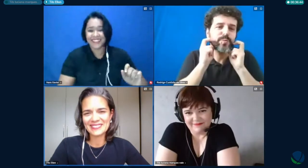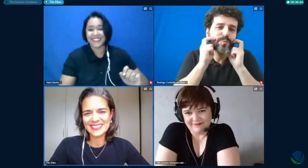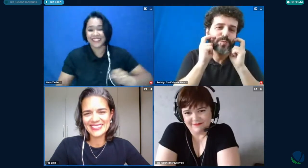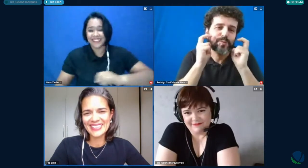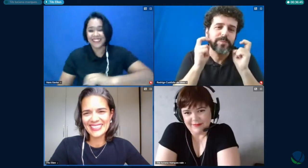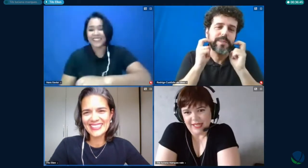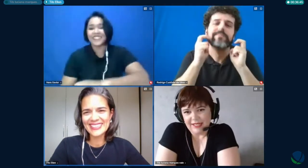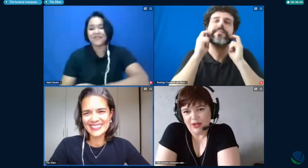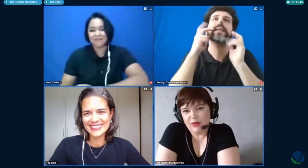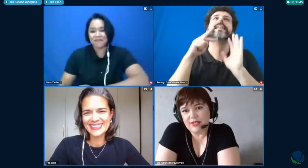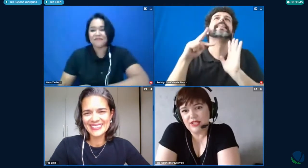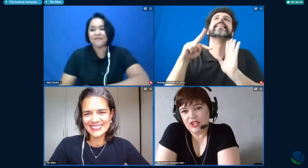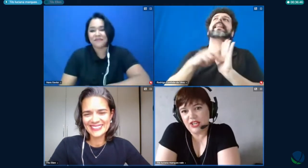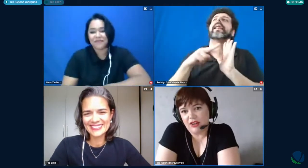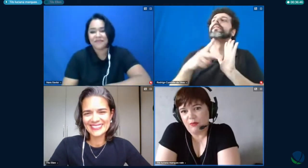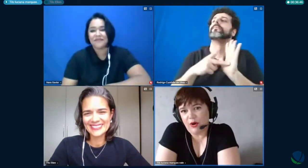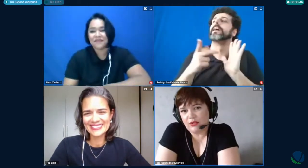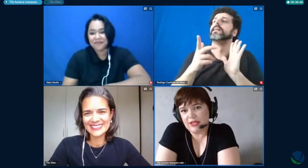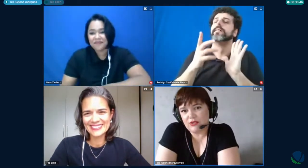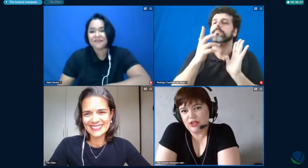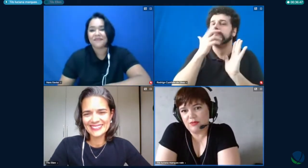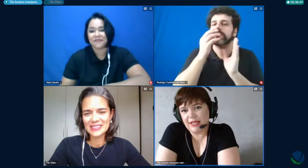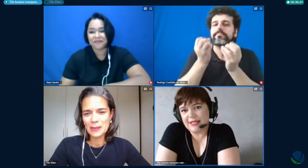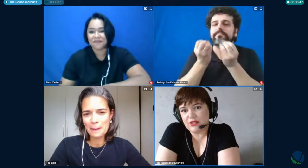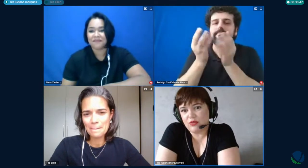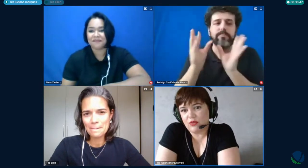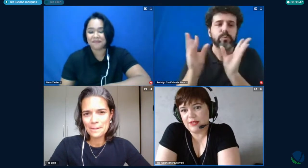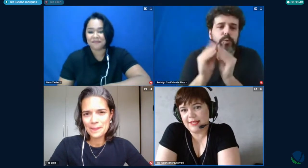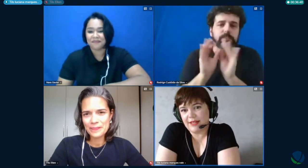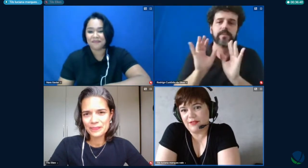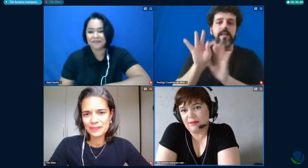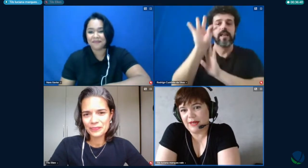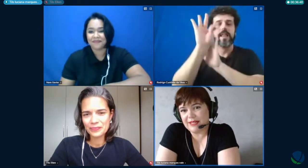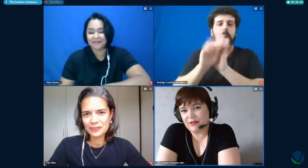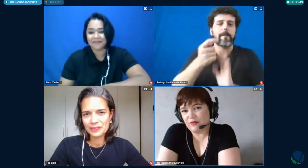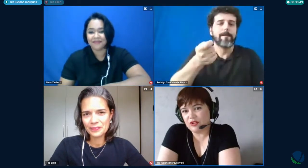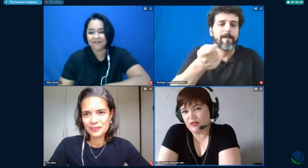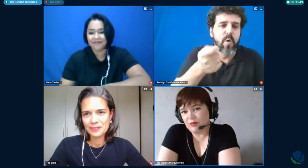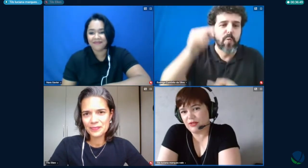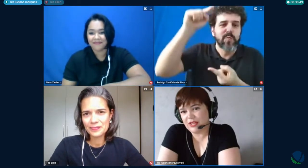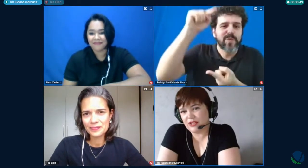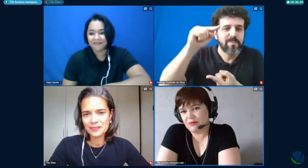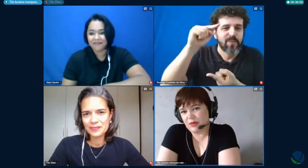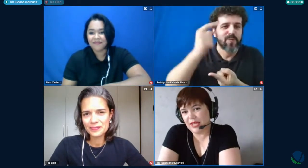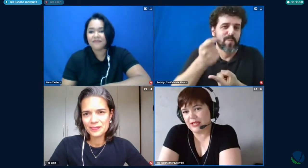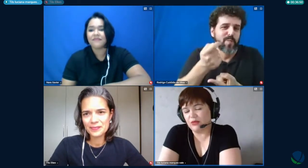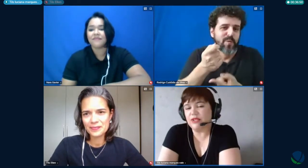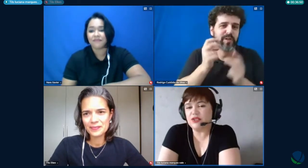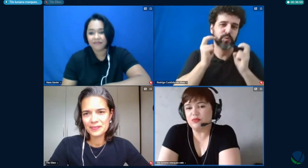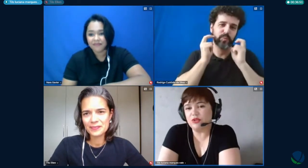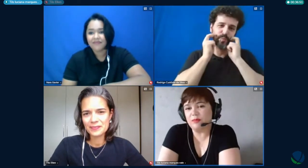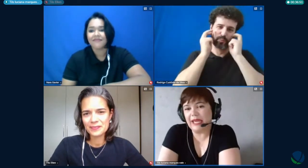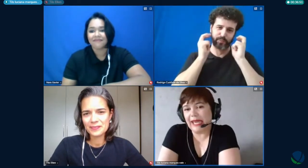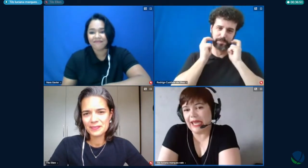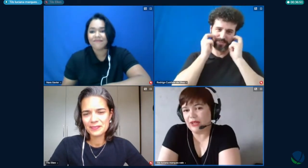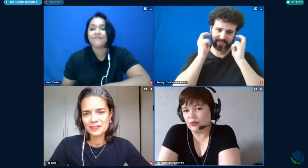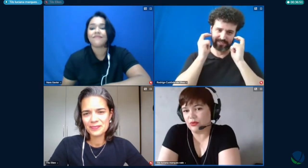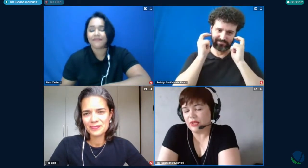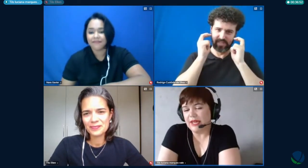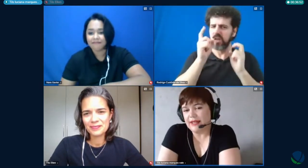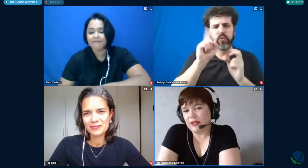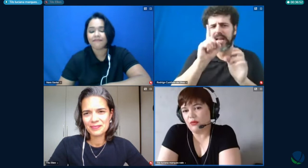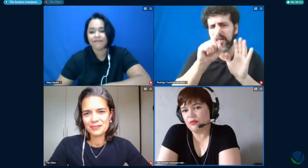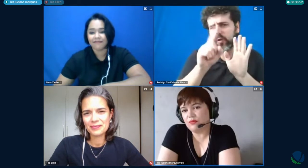manifestar, talvez. Não, eu senti um pouco da sua timidez. Isso significa que parece que foi de uma forma muito resumida, um texto muito